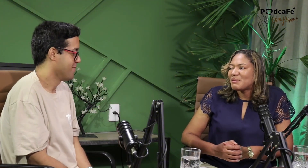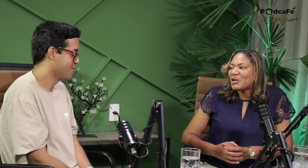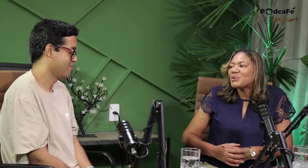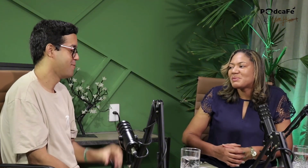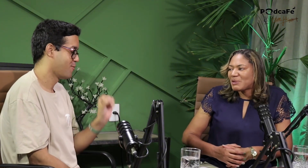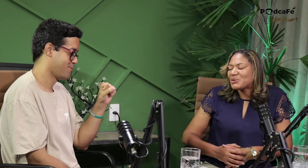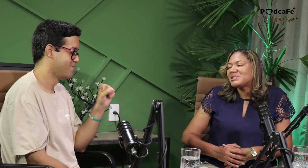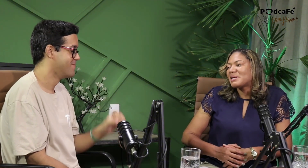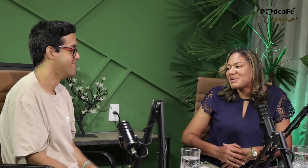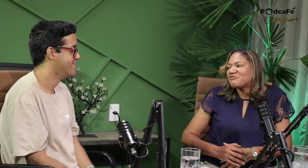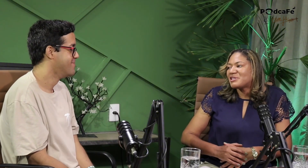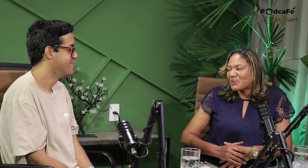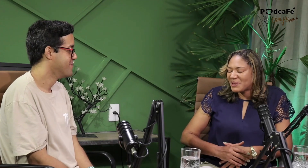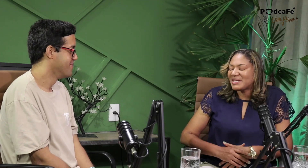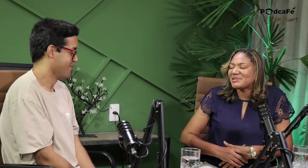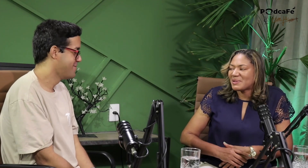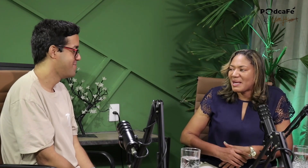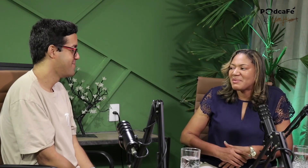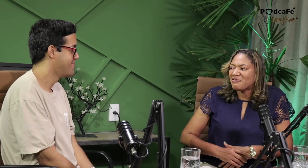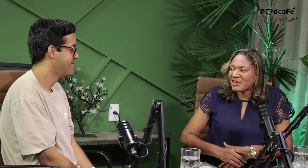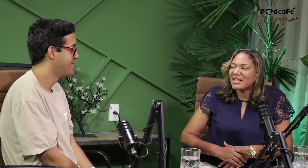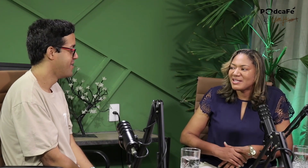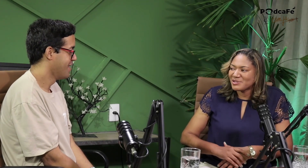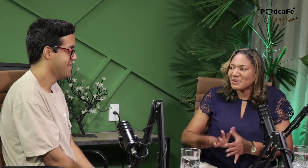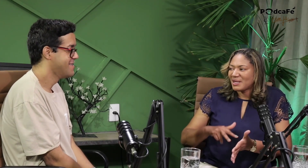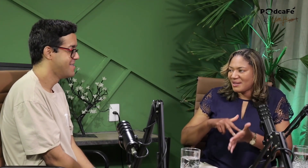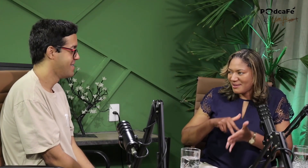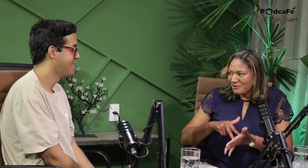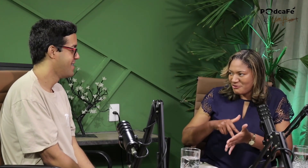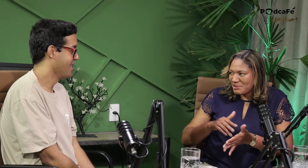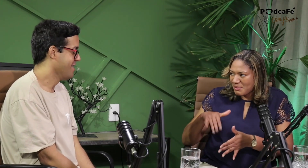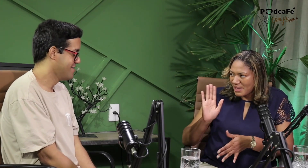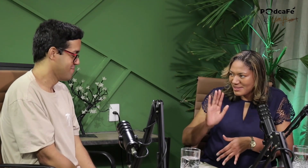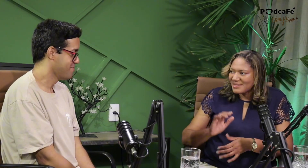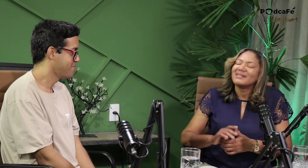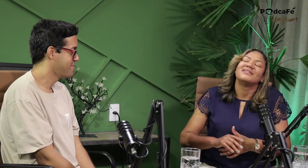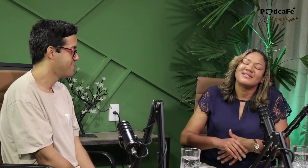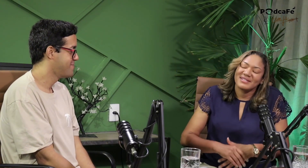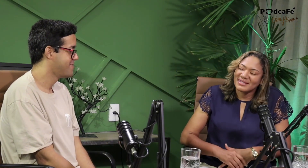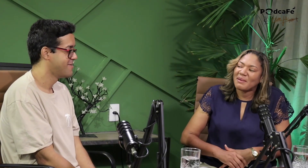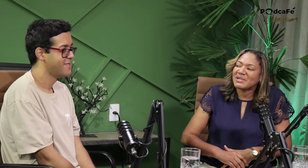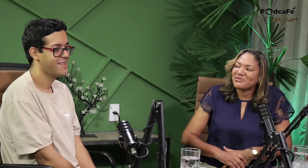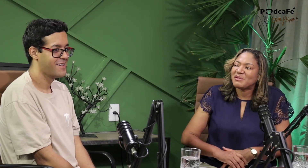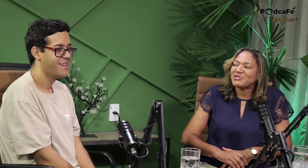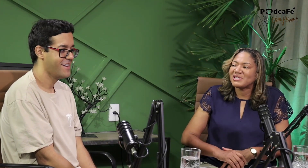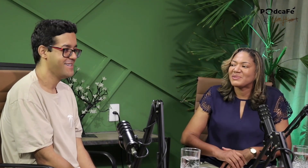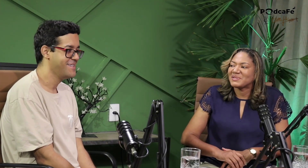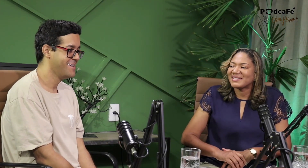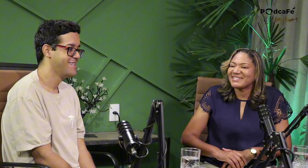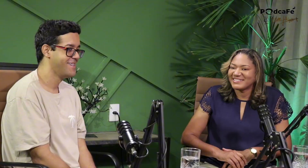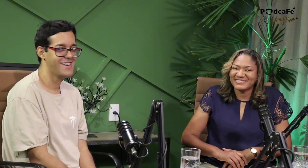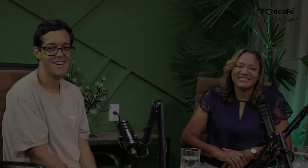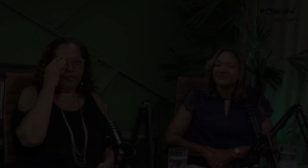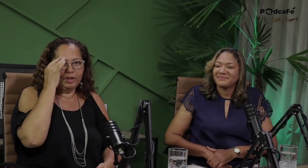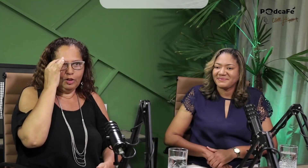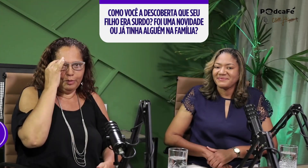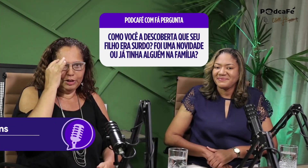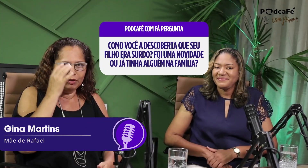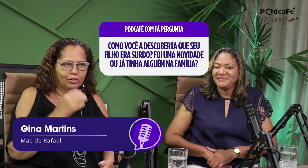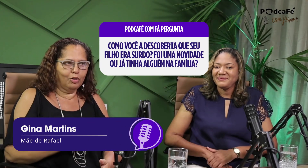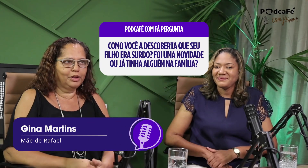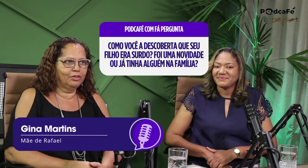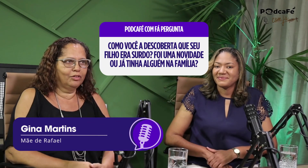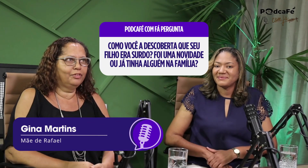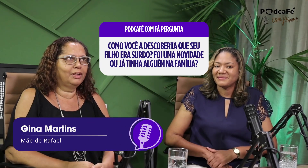Sim, sim, melhorou sim a minha vida com Cristo. A minha fé em Cristo, firme, mas, sim, está mais firme em Jesus. Foi